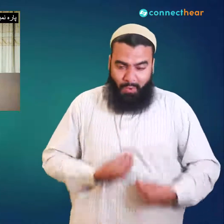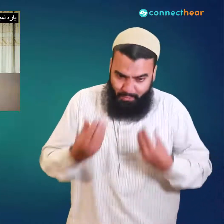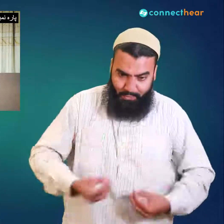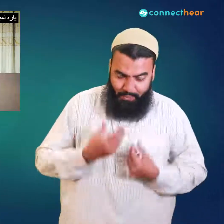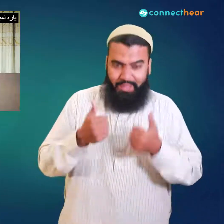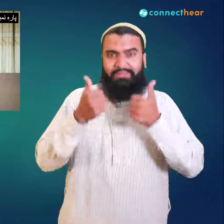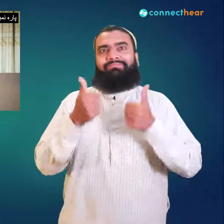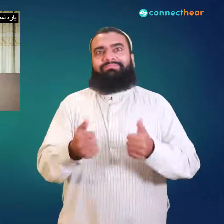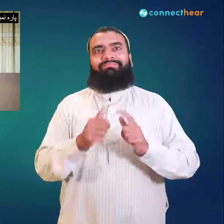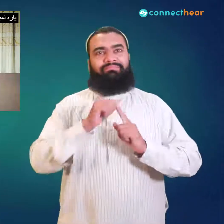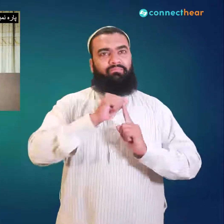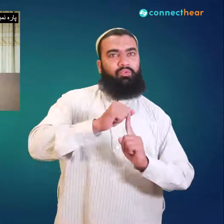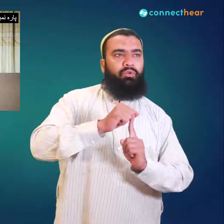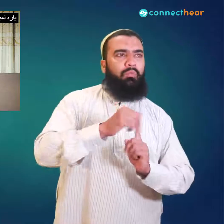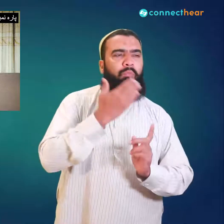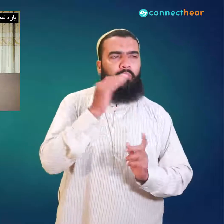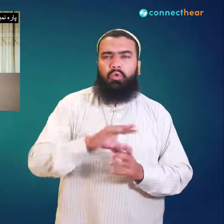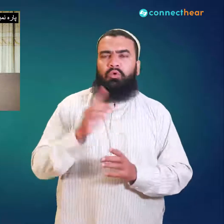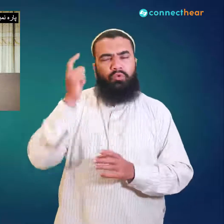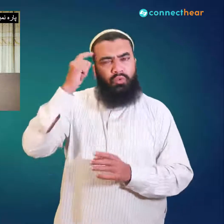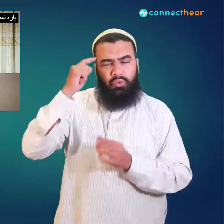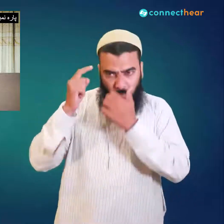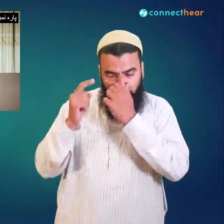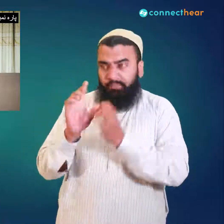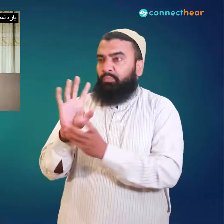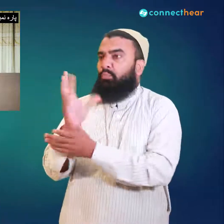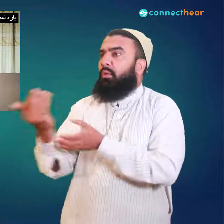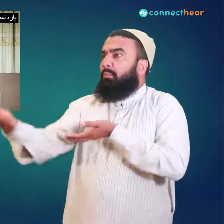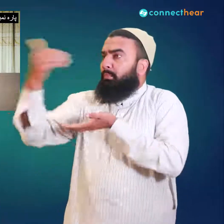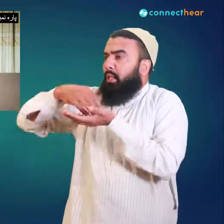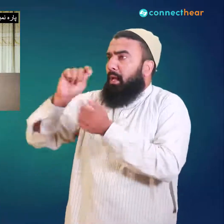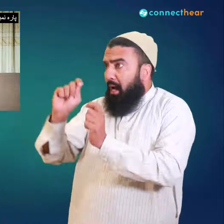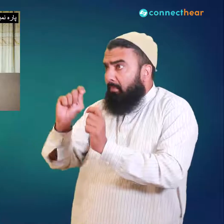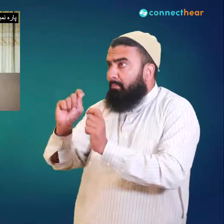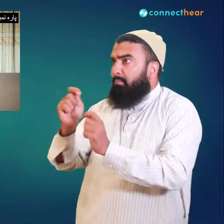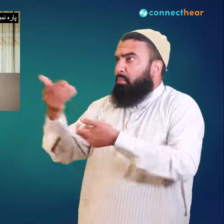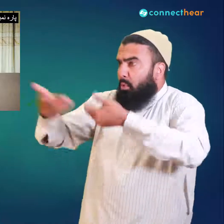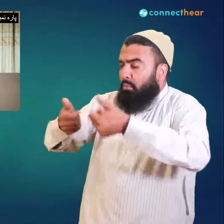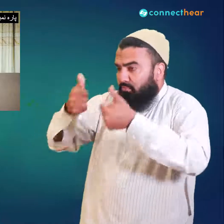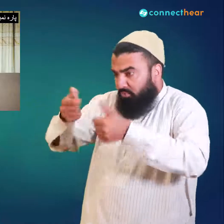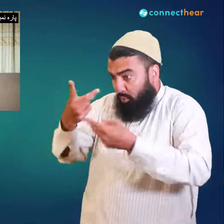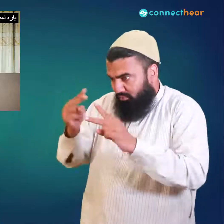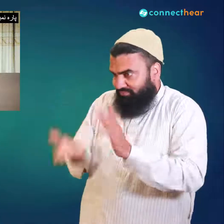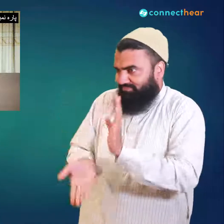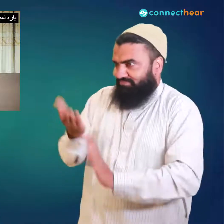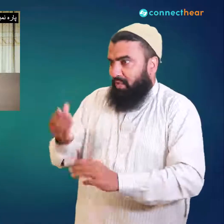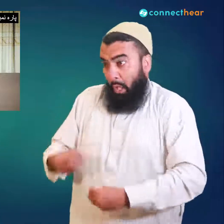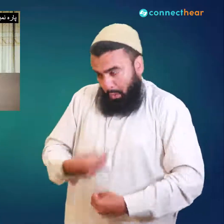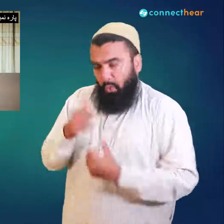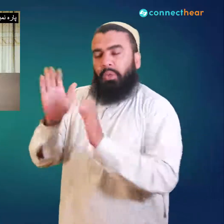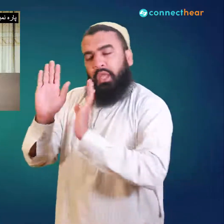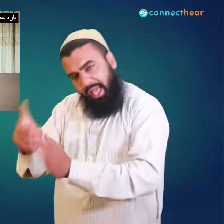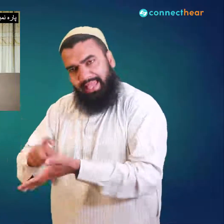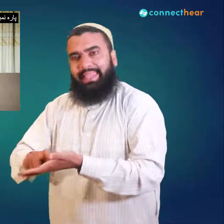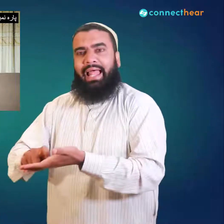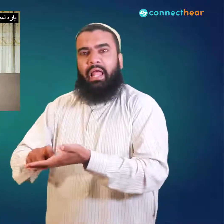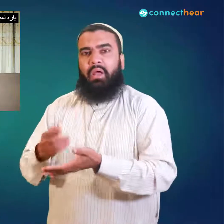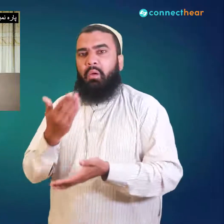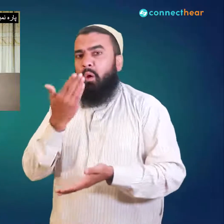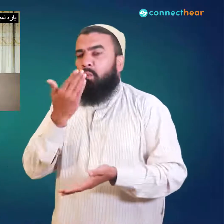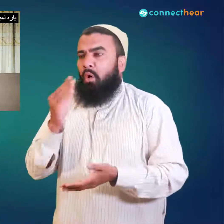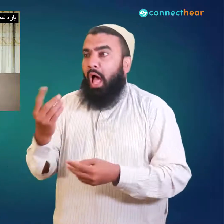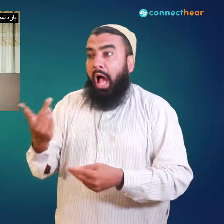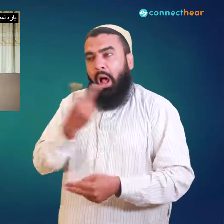چیز نہیں ہے، بلکہ یہ عارضی چیزیں ہیں، یہ ختم ہونے والی ہیں۔ اور آیت کے آخر میں فرمایا هو خیر